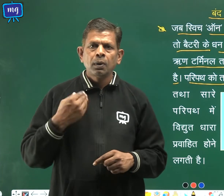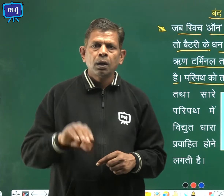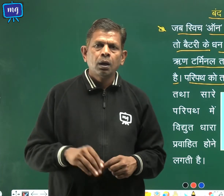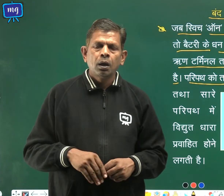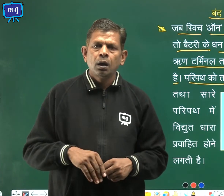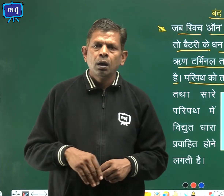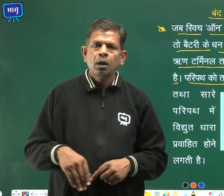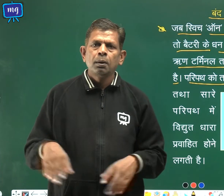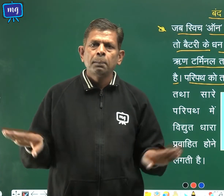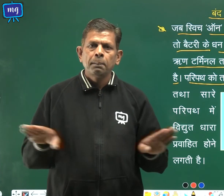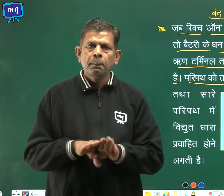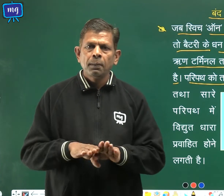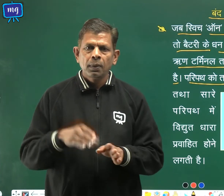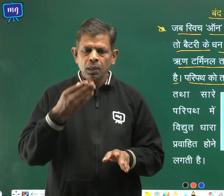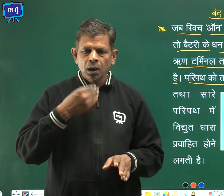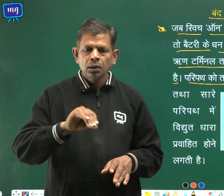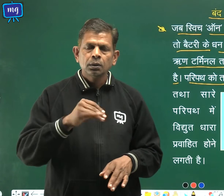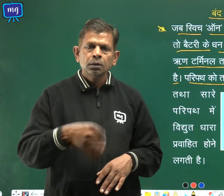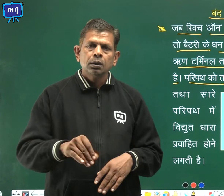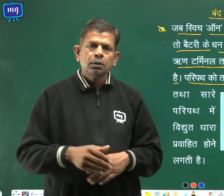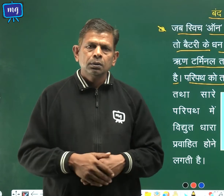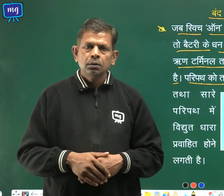बंद कहा जाता है